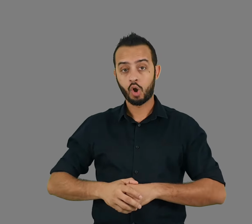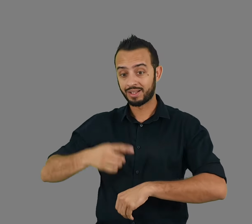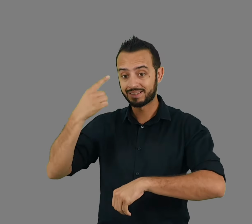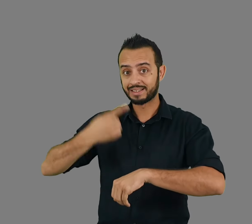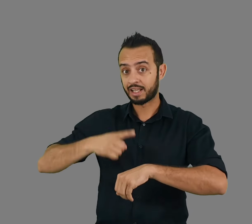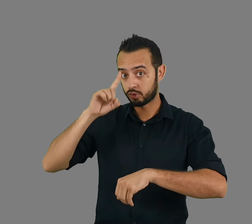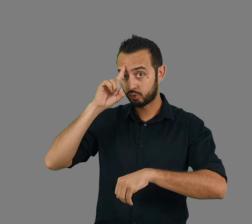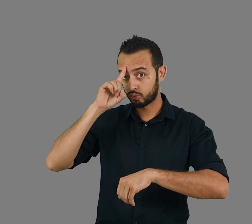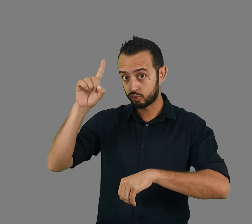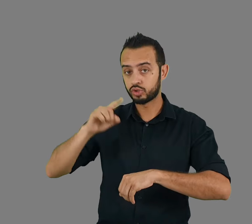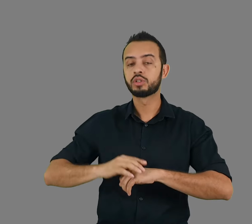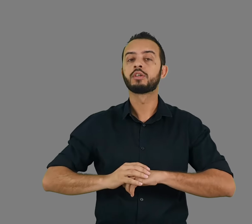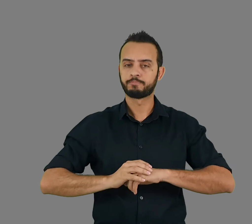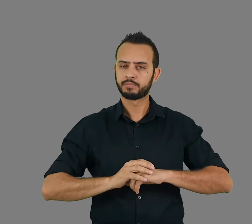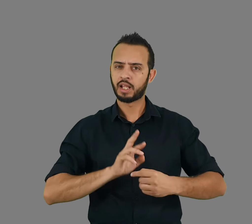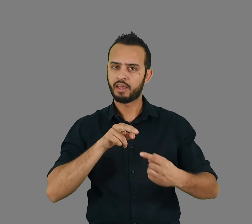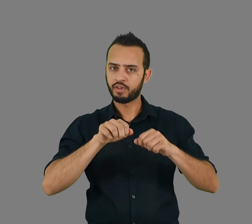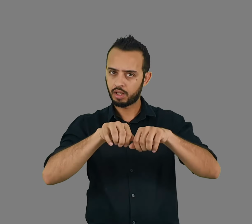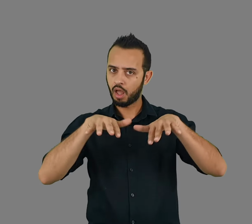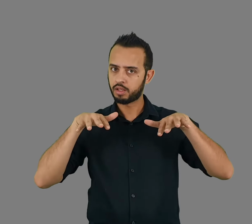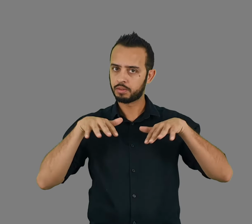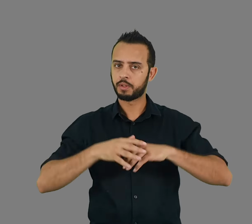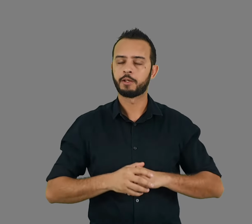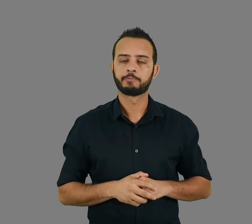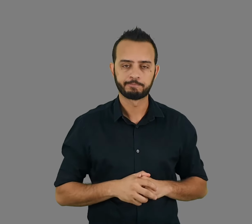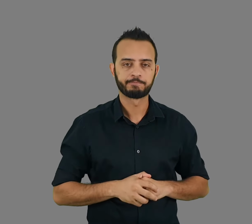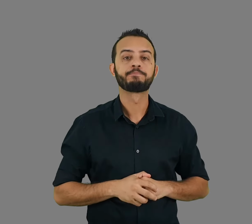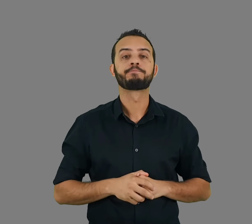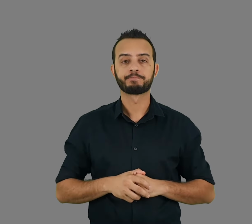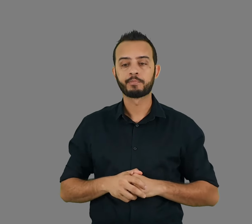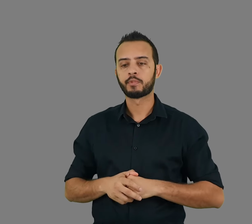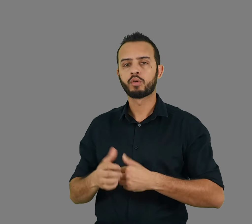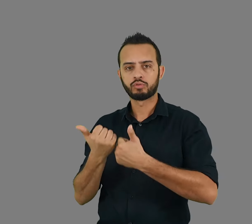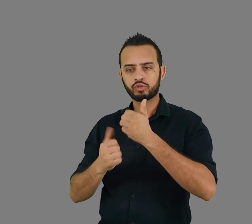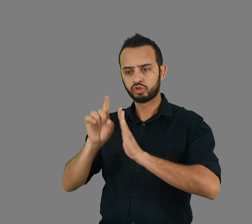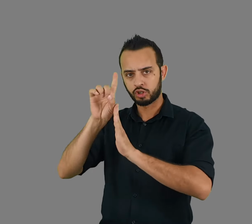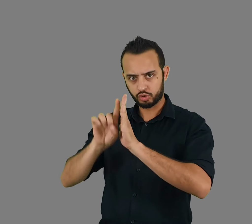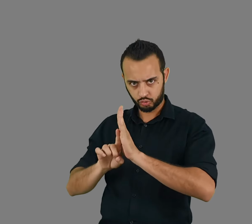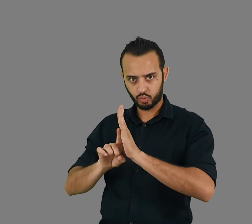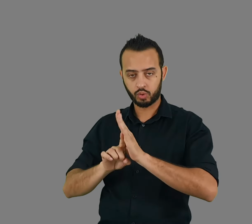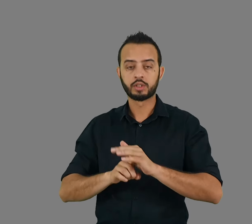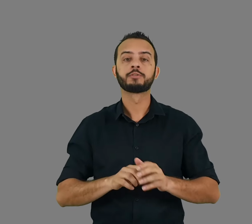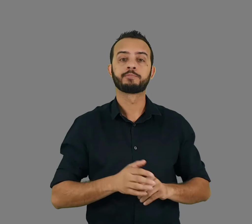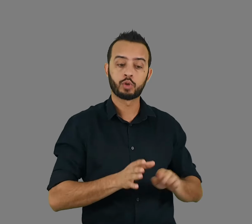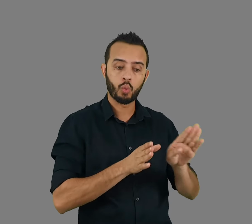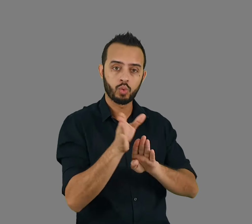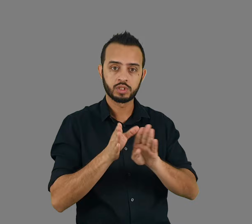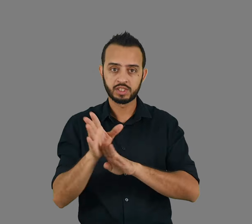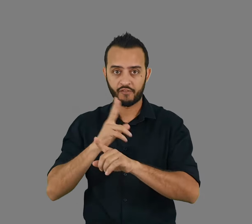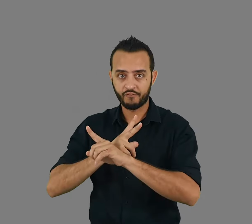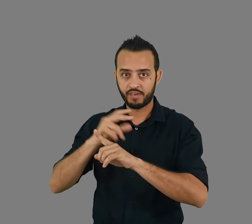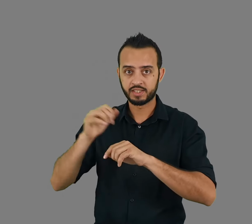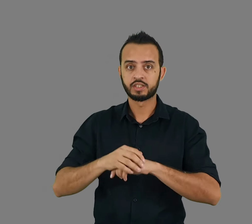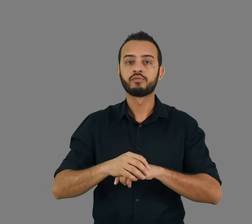realização da referida Assembleia. Os diretores e conselheiros eleitos nessas condições complementarão o mandato